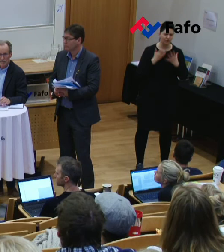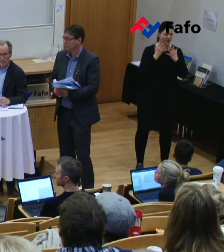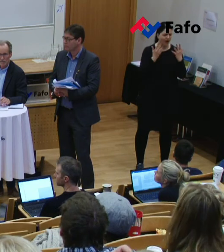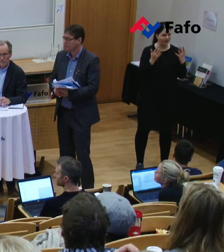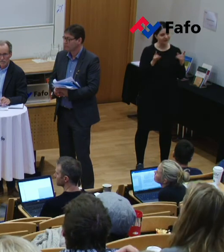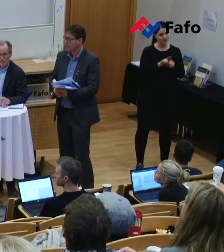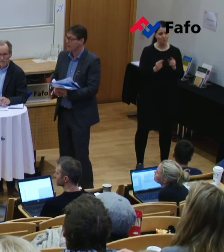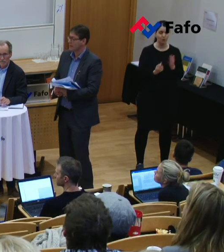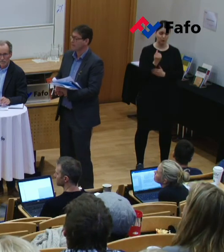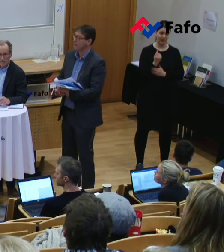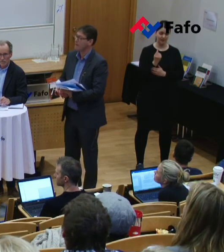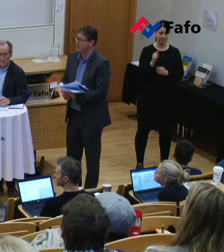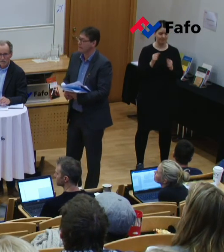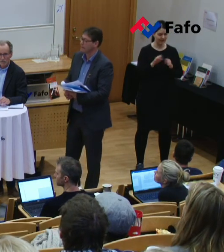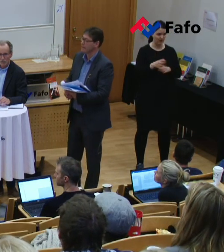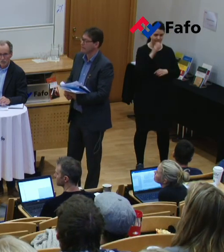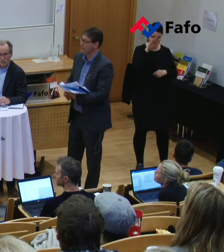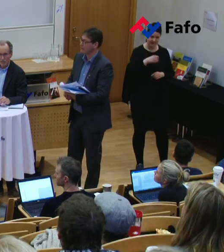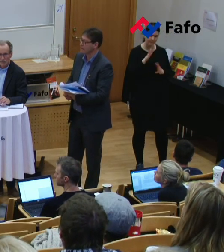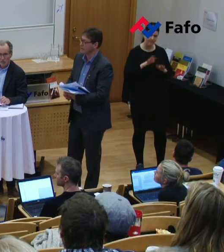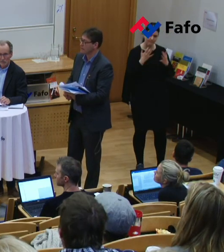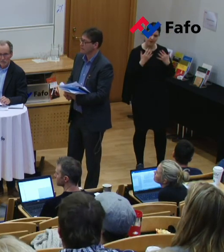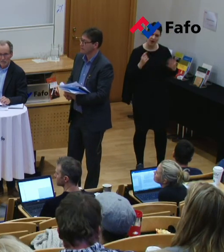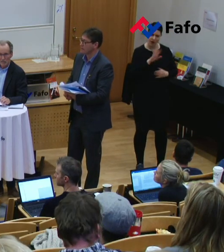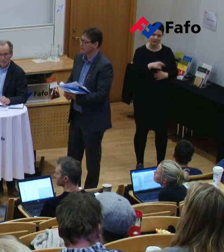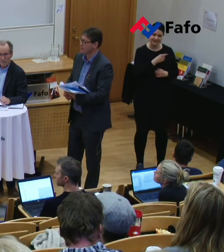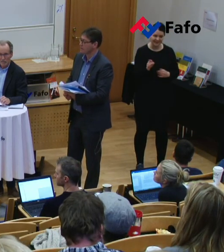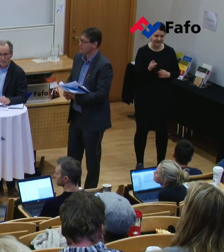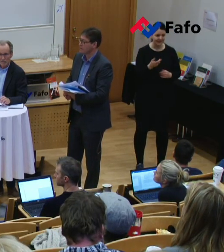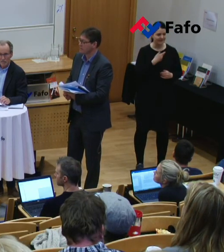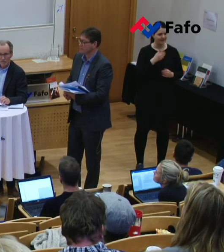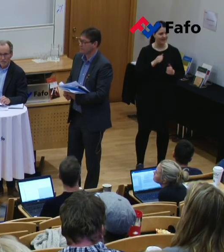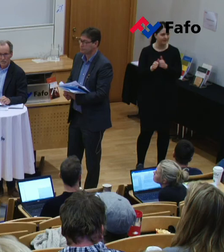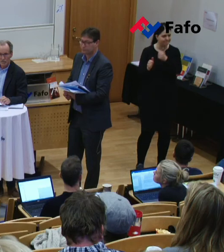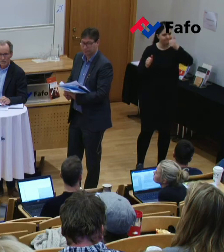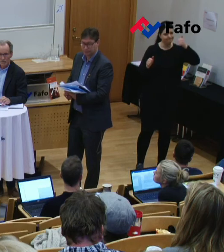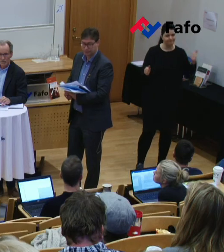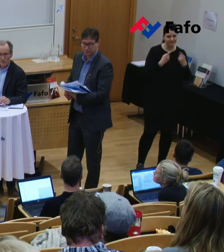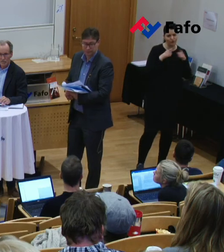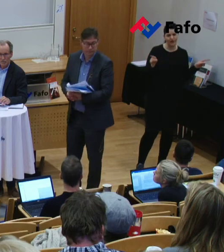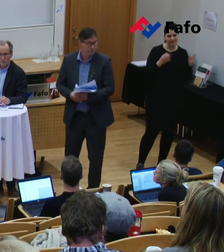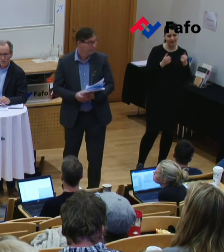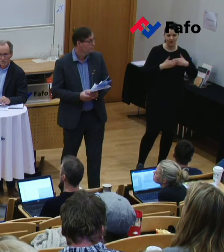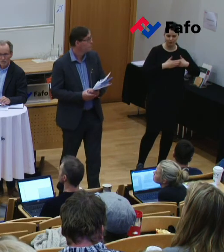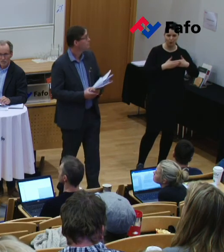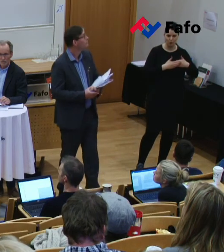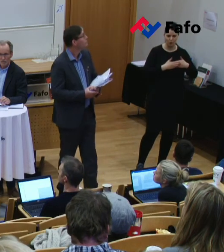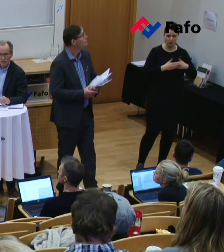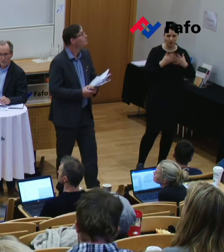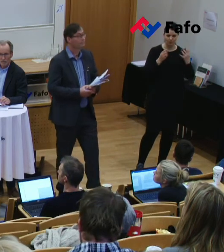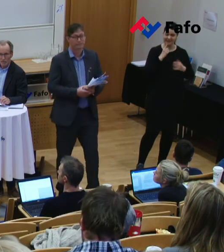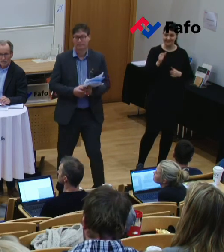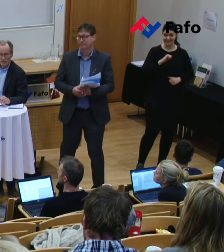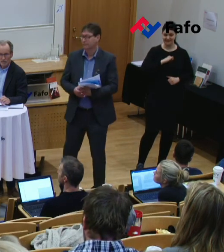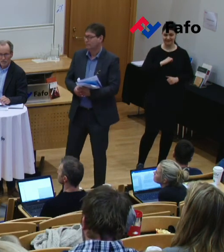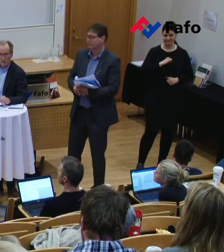mulig. Så vet vi alle at mange av de her så langt fra den vanlige naboen, og mange av de sier også selv, så jeg leste rapporten,